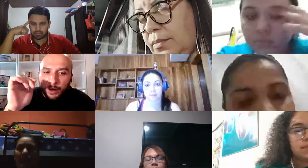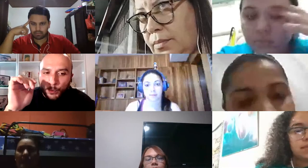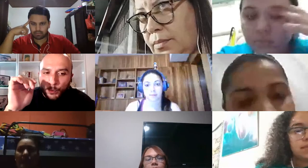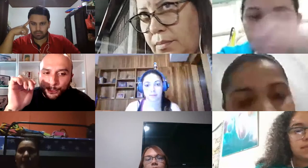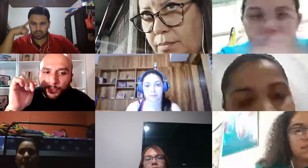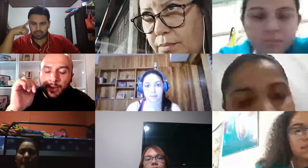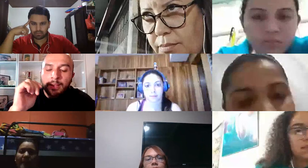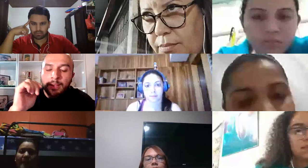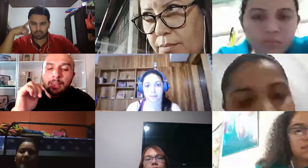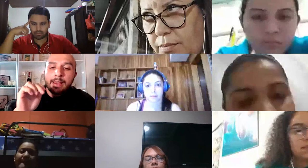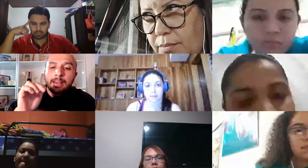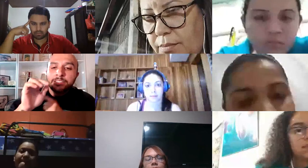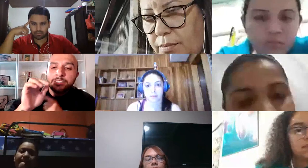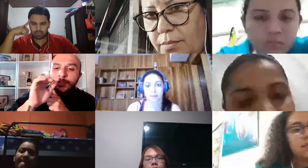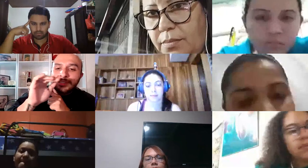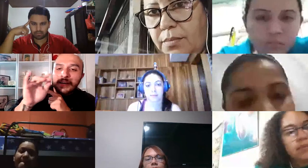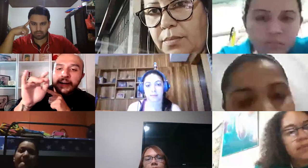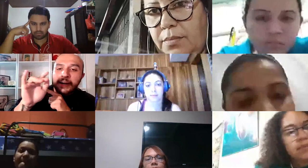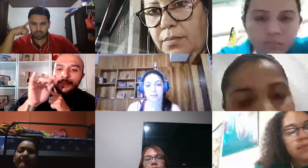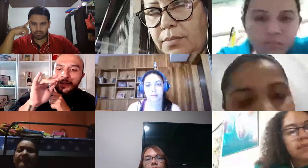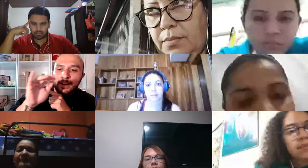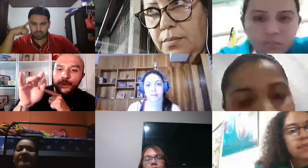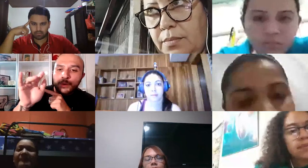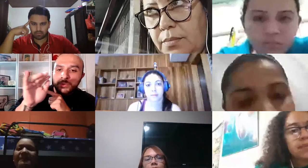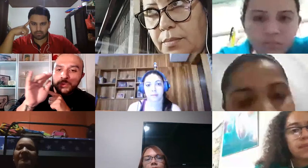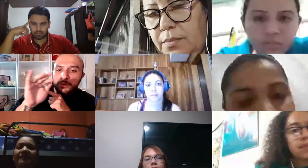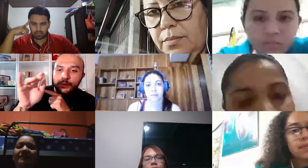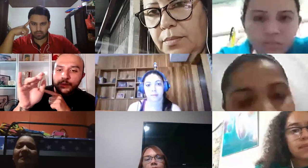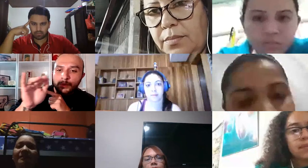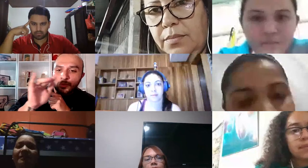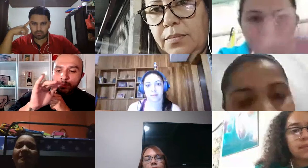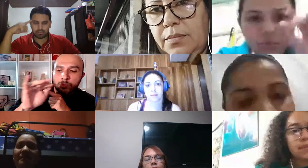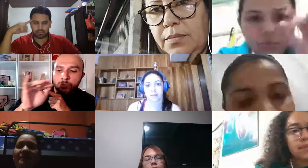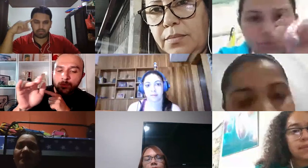deletreo. Esto es deletreo.